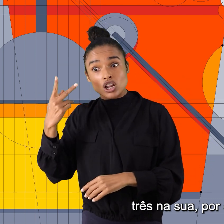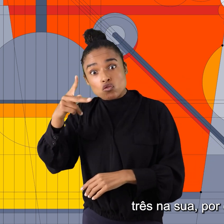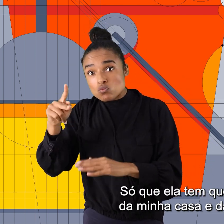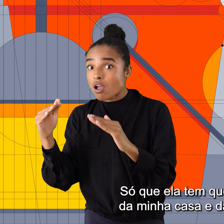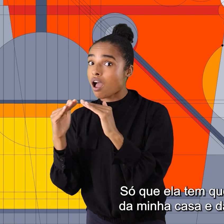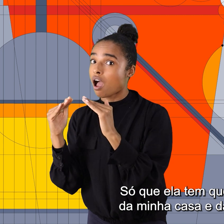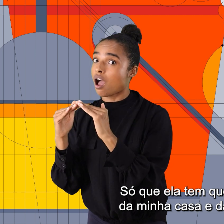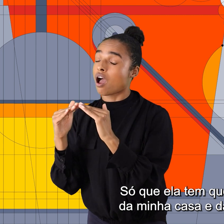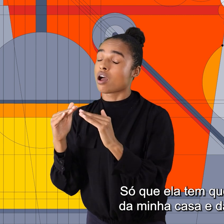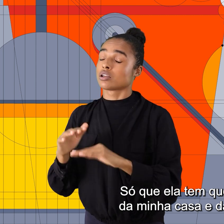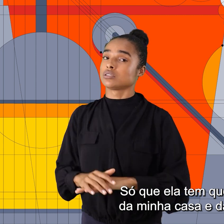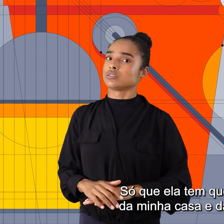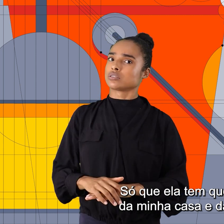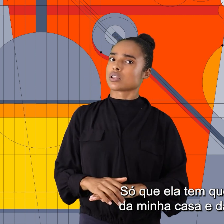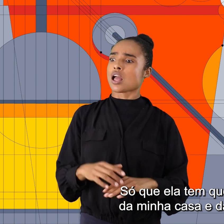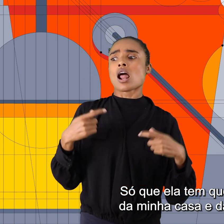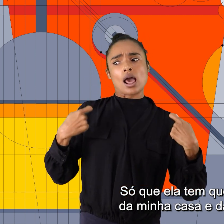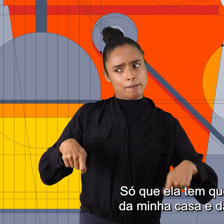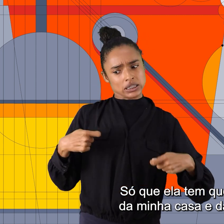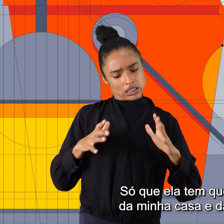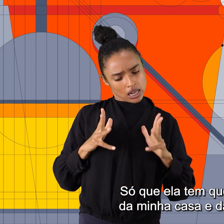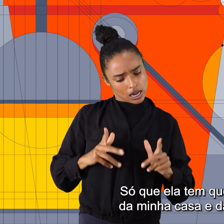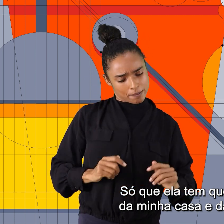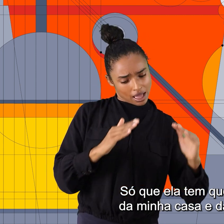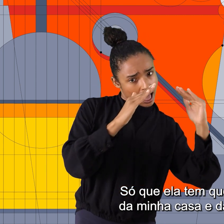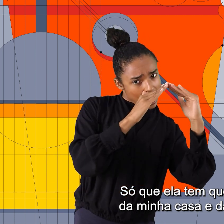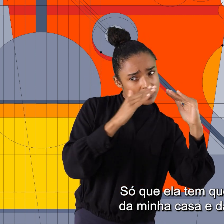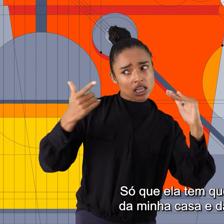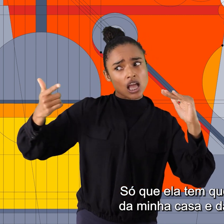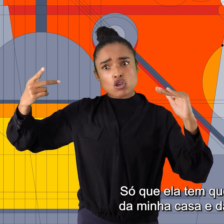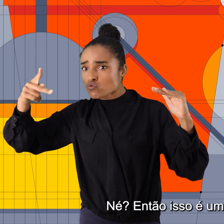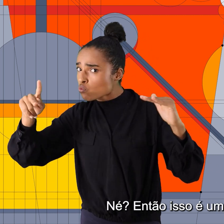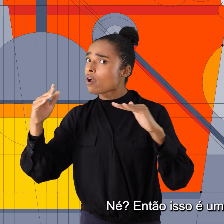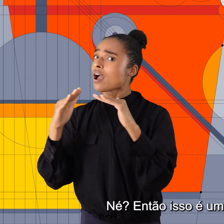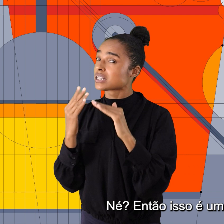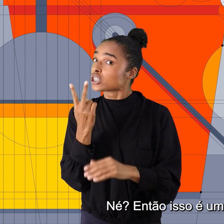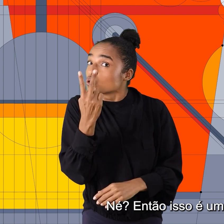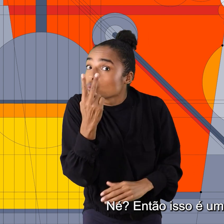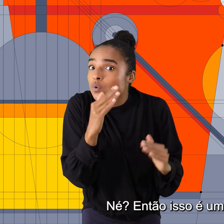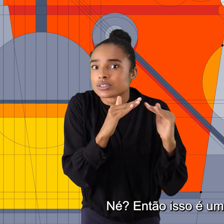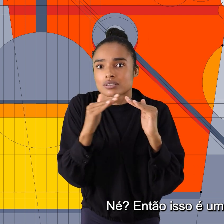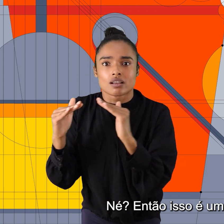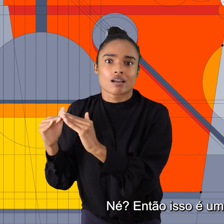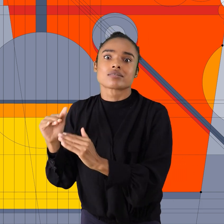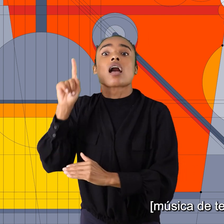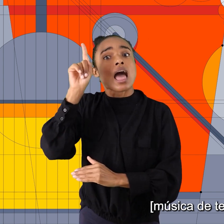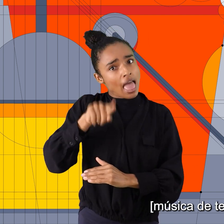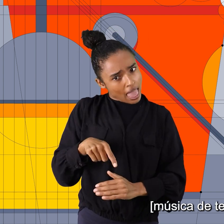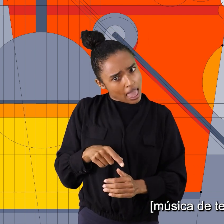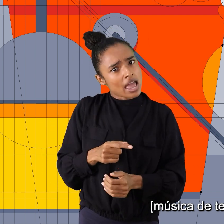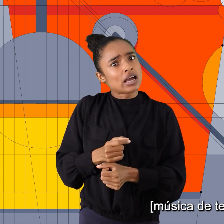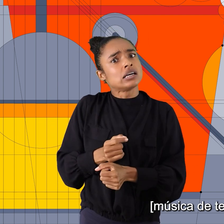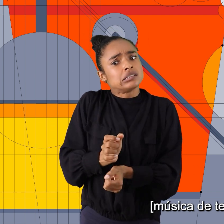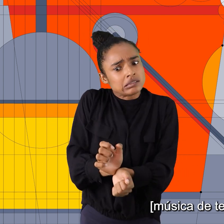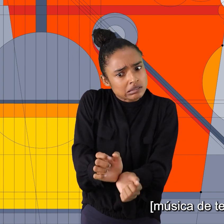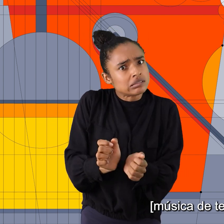por exemplo. Só que ela tem que dar conta da minha casa e da sua casa, né? Então isso é uma exploração.